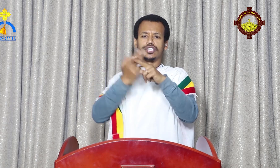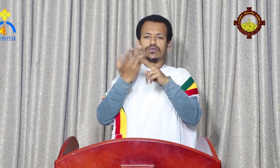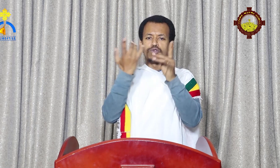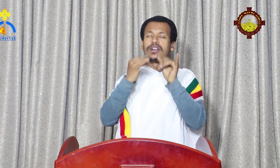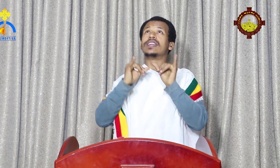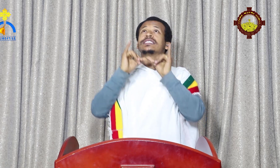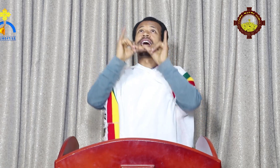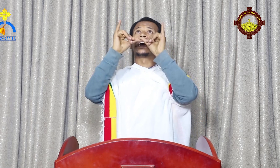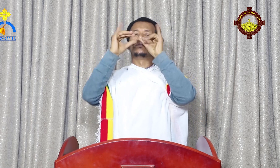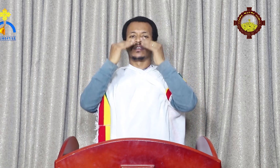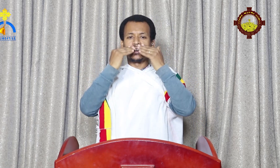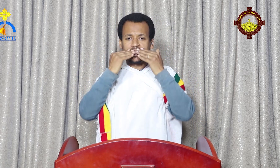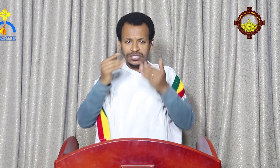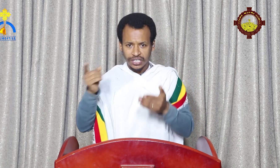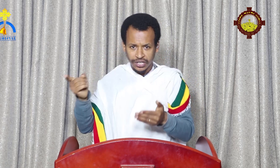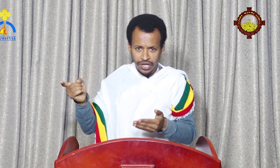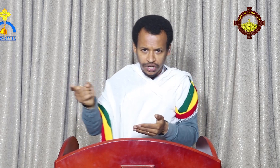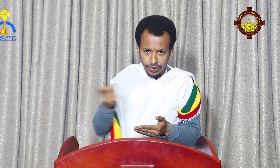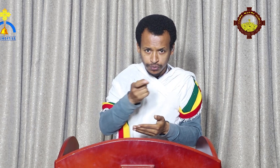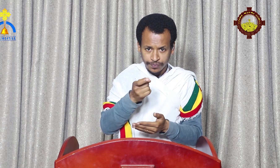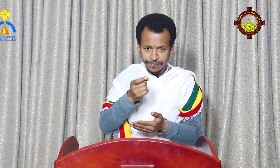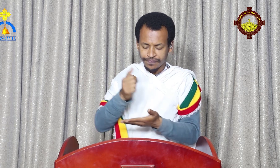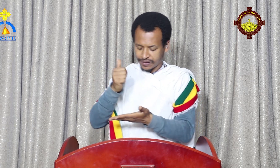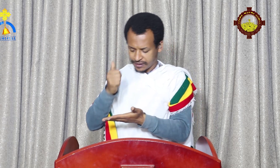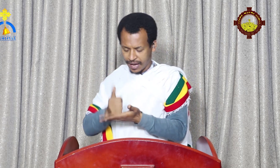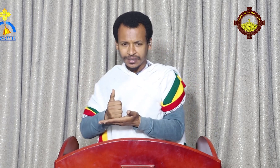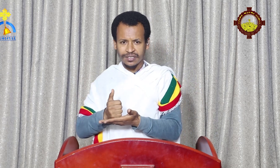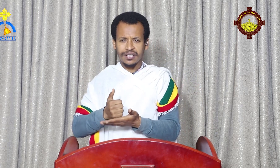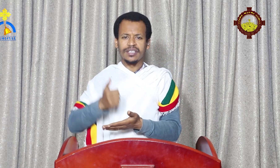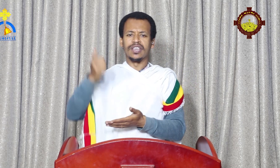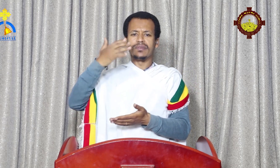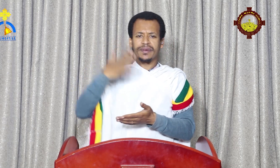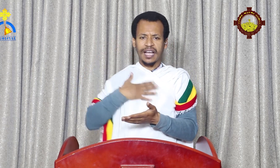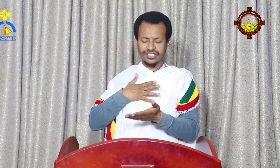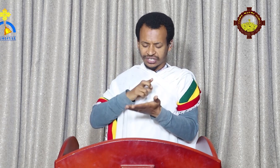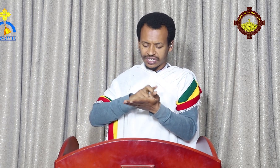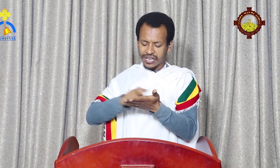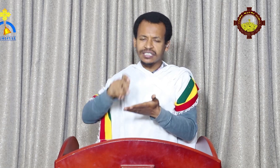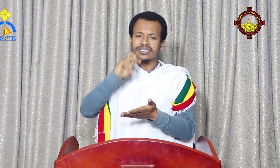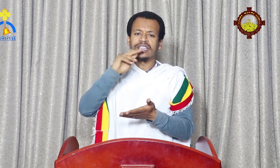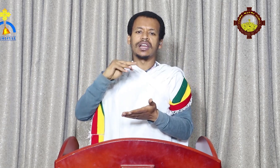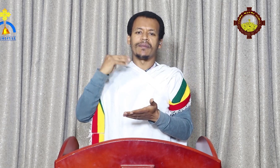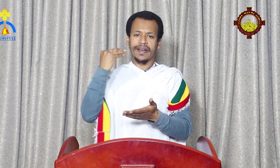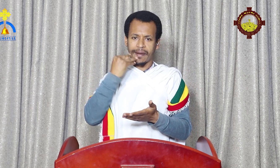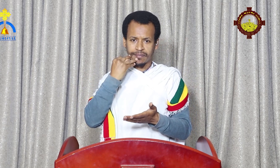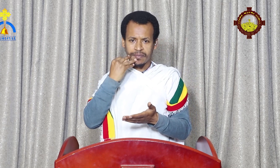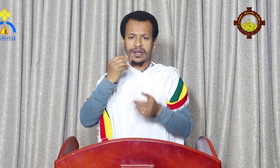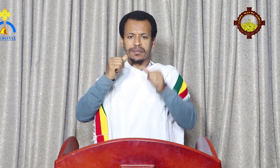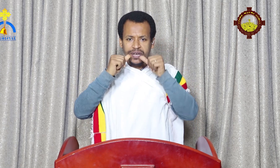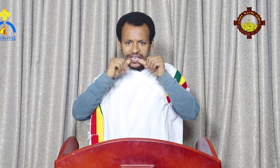ስሙ ለዘላለም የተመሰገነ ይሁን። አሜን። የእመቤታችን የቅድስት ድንግል ማርያም